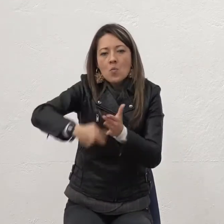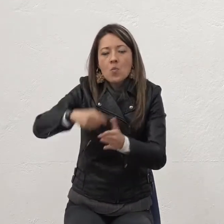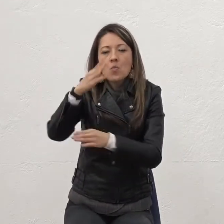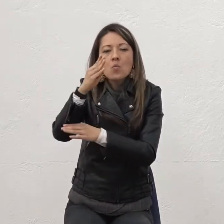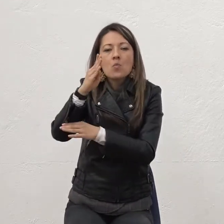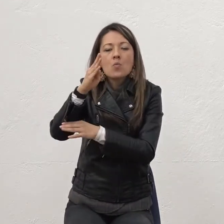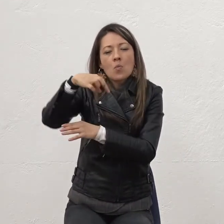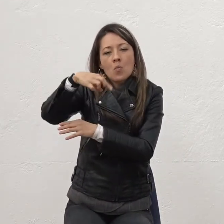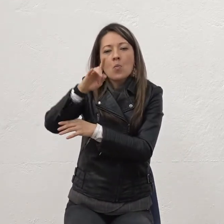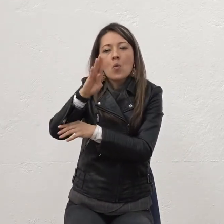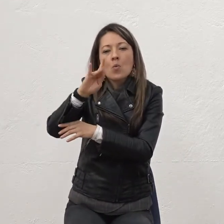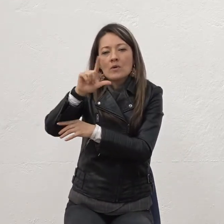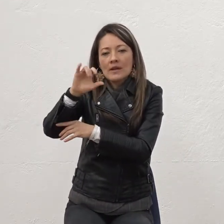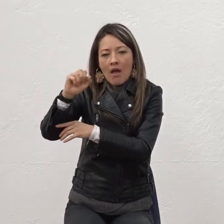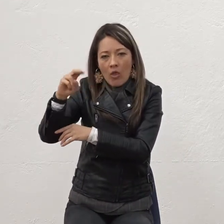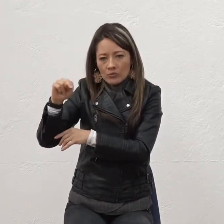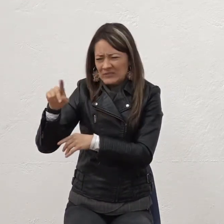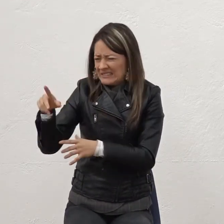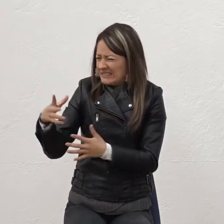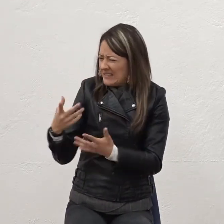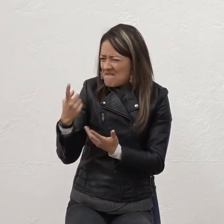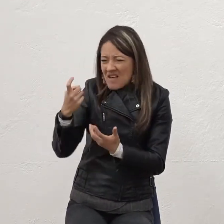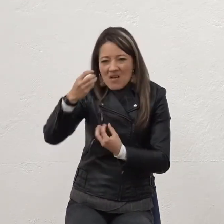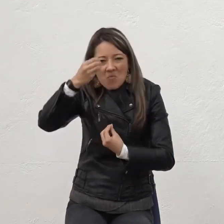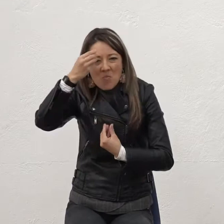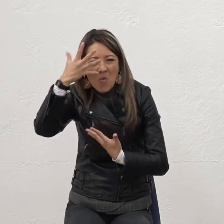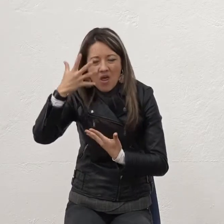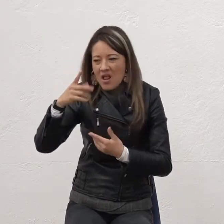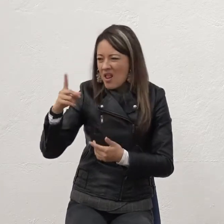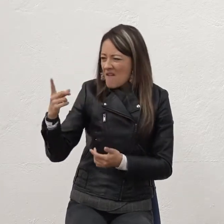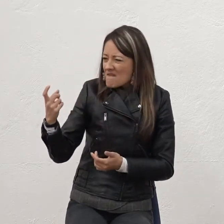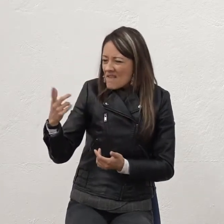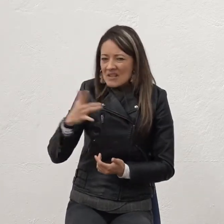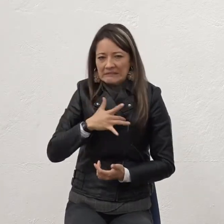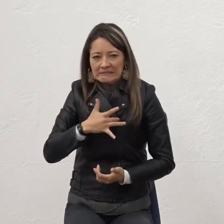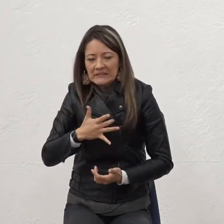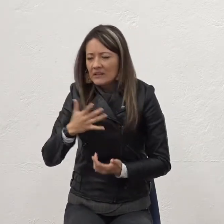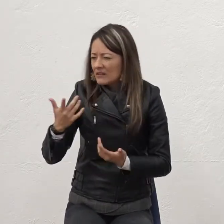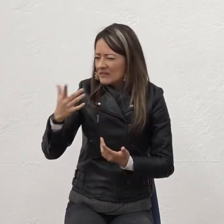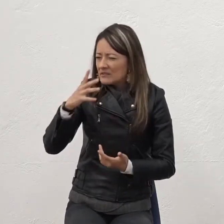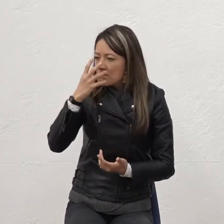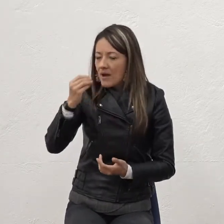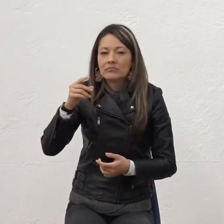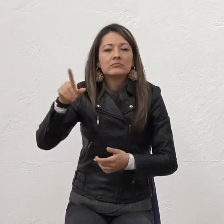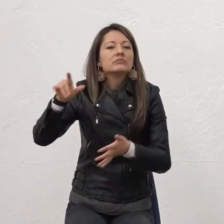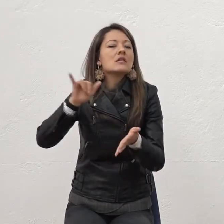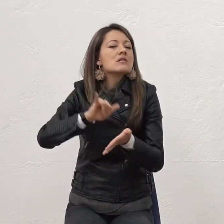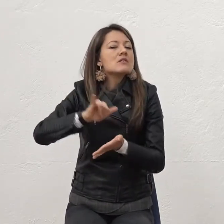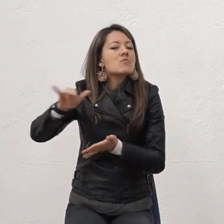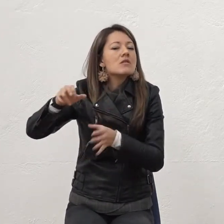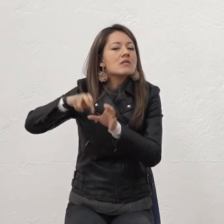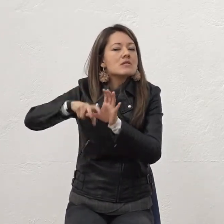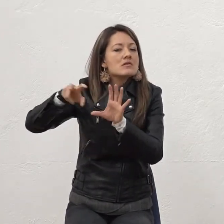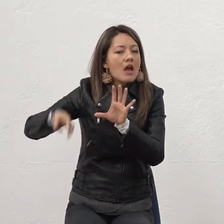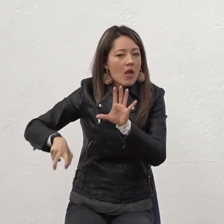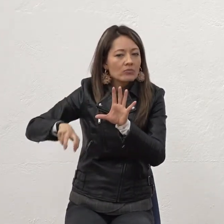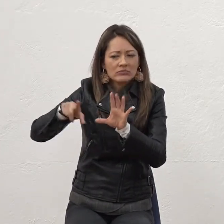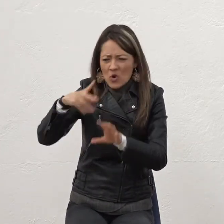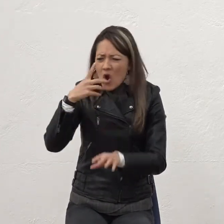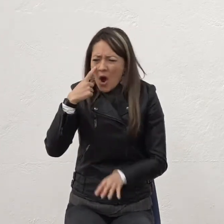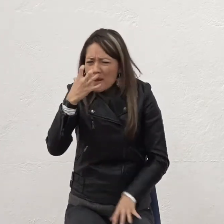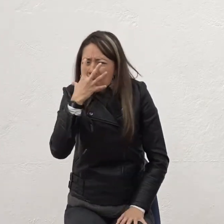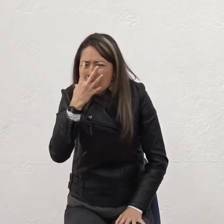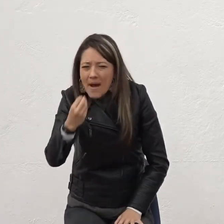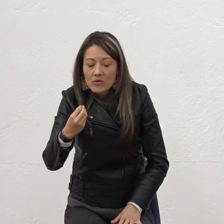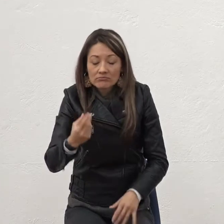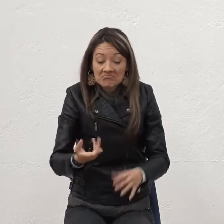corrupto, lo más inmoral. ¿Quién estaba haciendo eso? Zaqueo. Zaqueo era un hombre corrupto e inmoral.